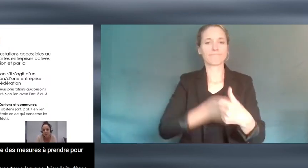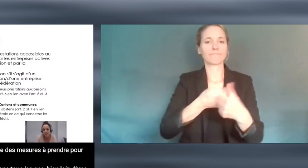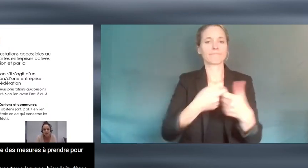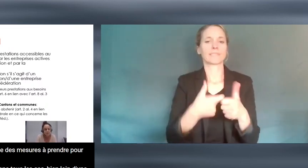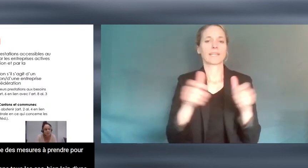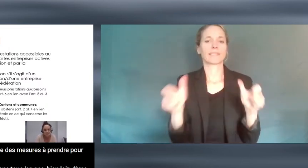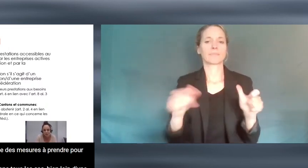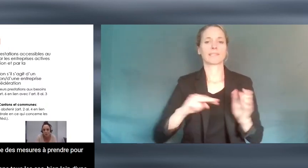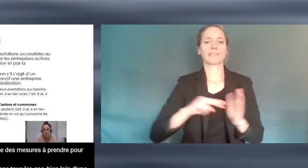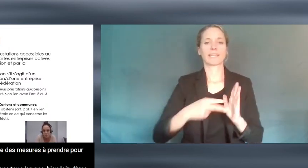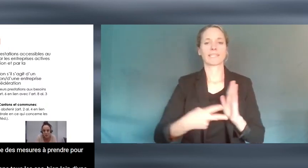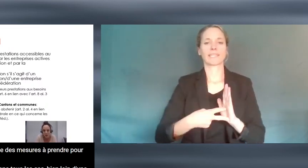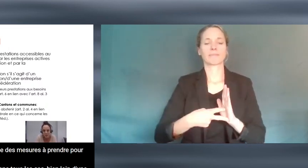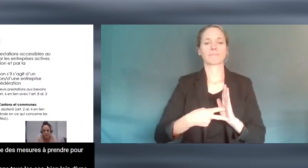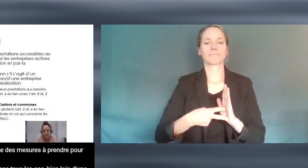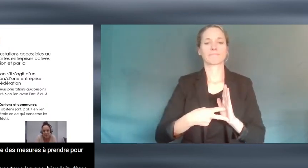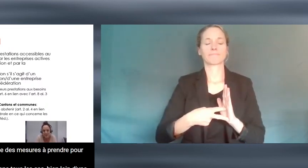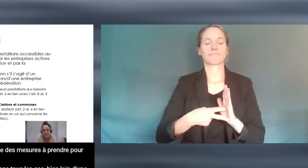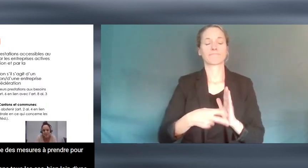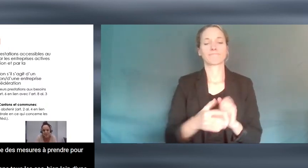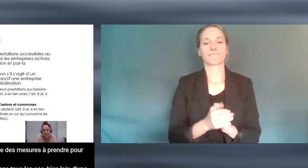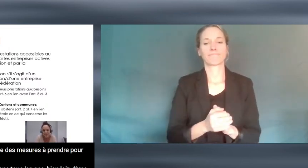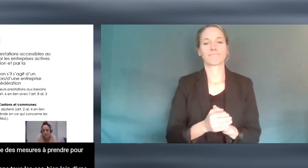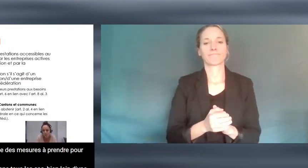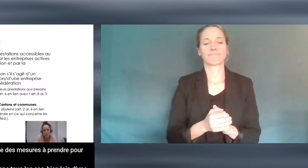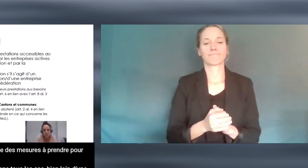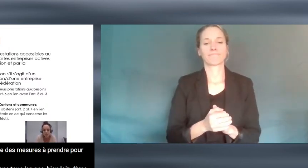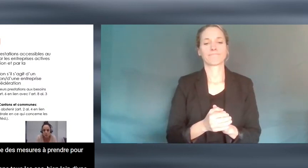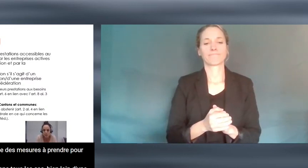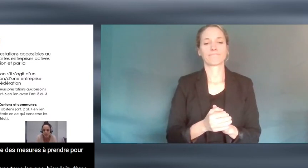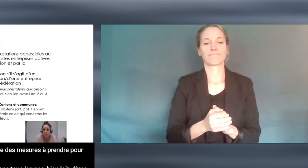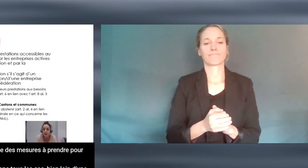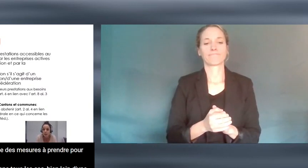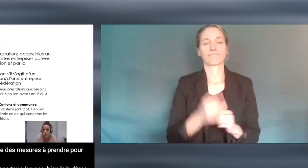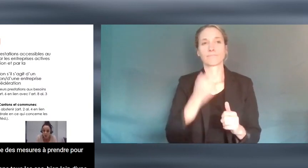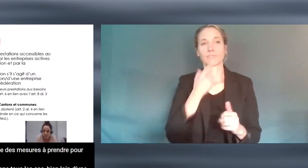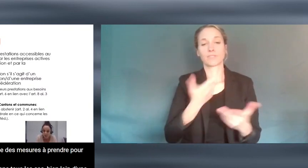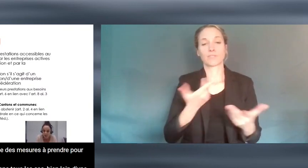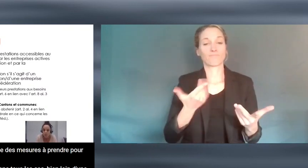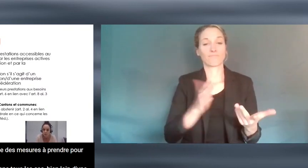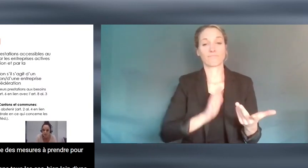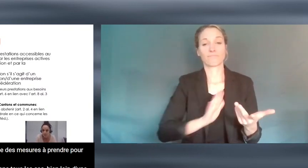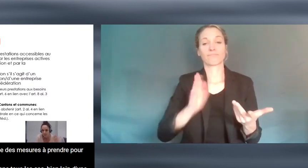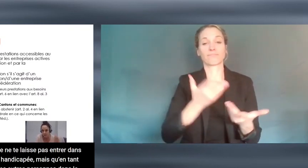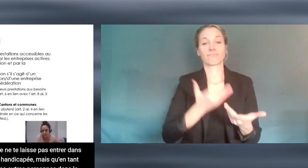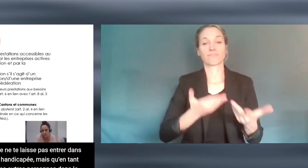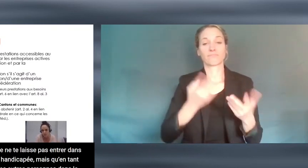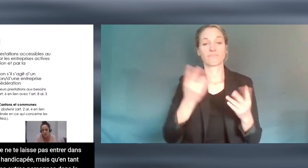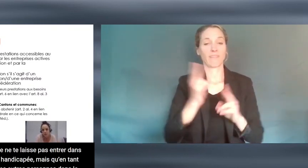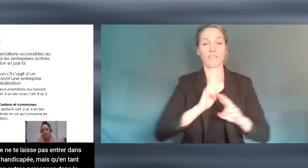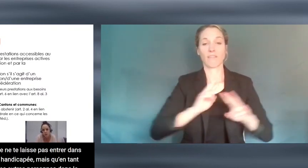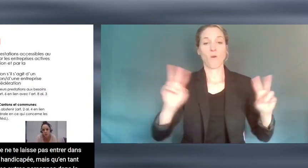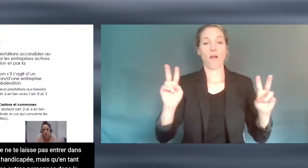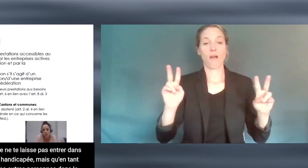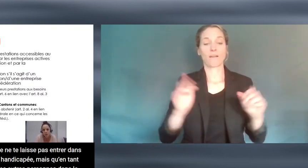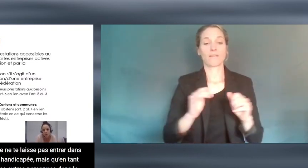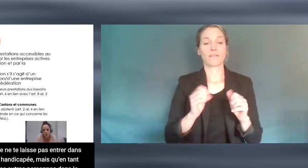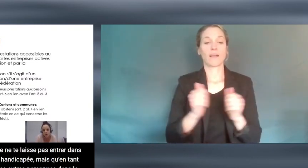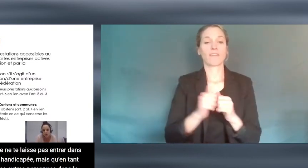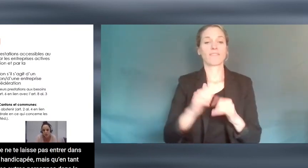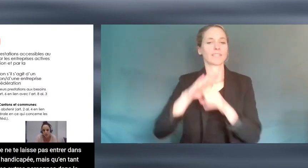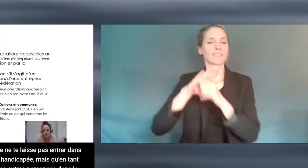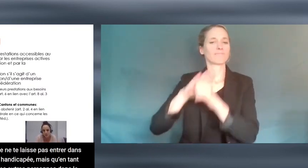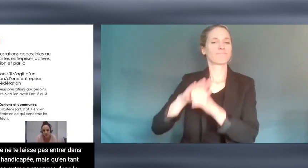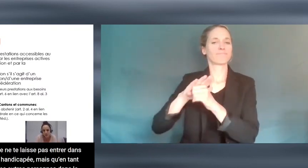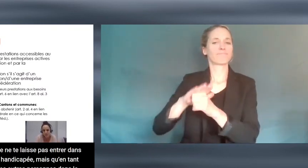on est dans la plupart des cas, voire même dans tous les cas, bien loin d'une discrimination telle que la comprend